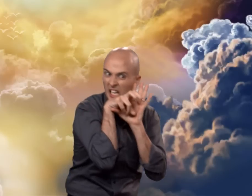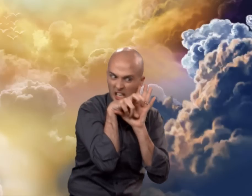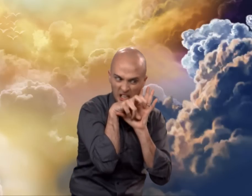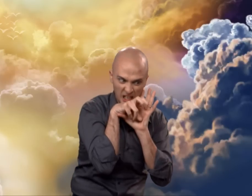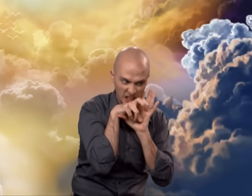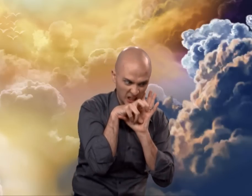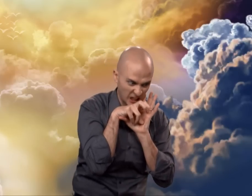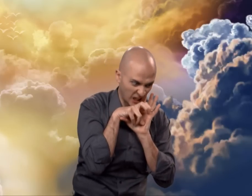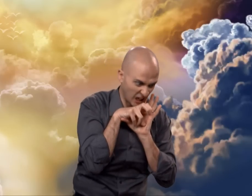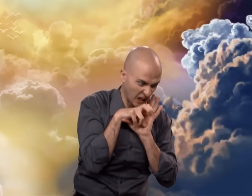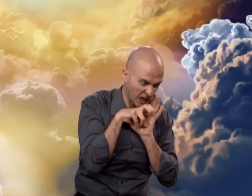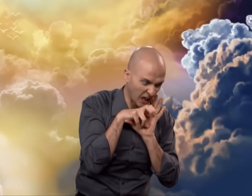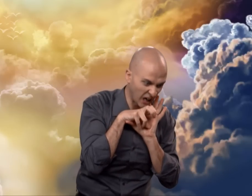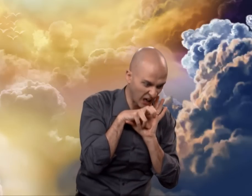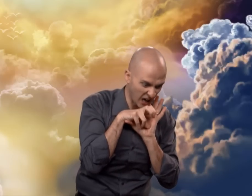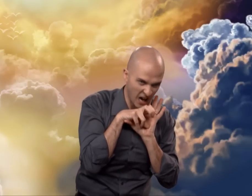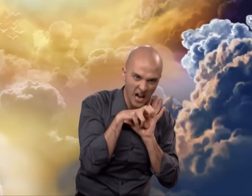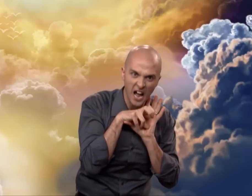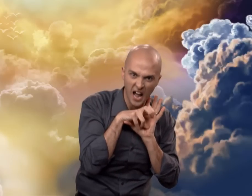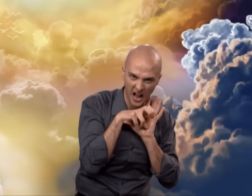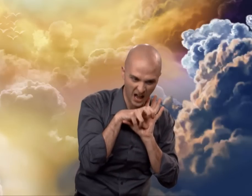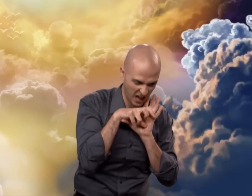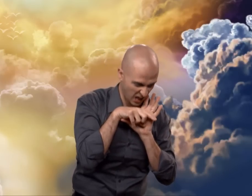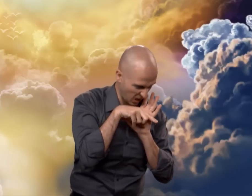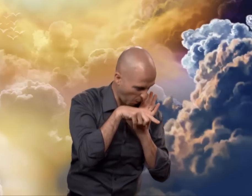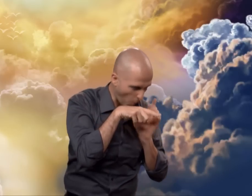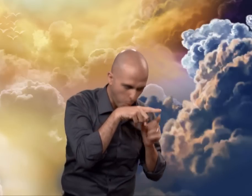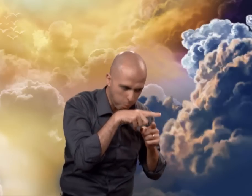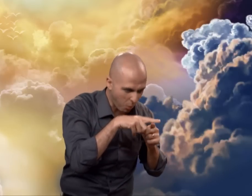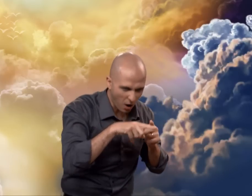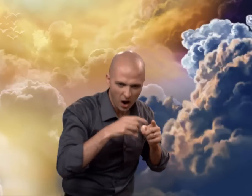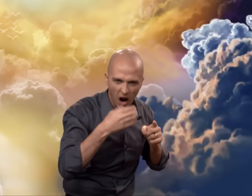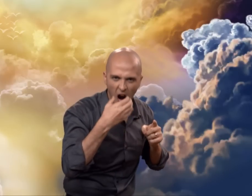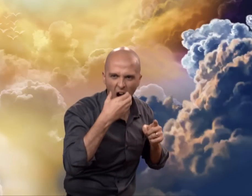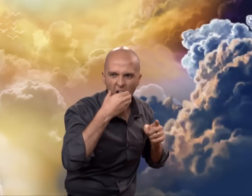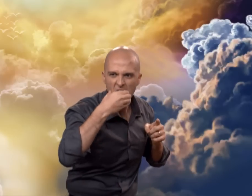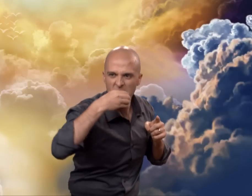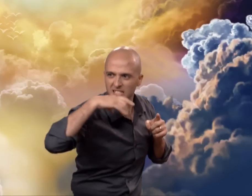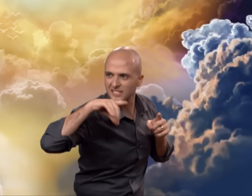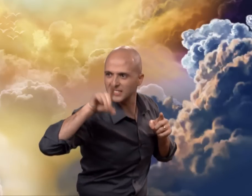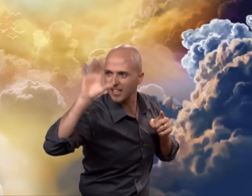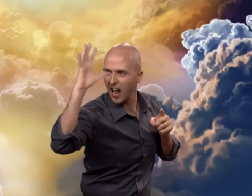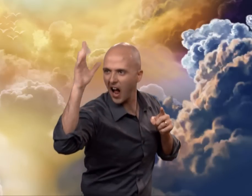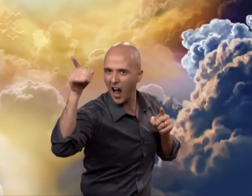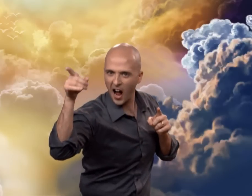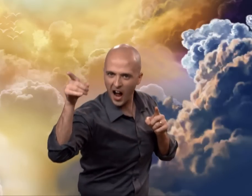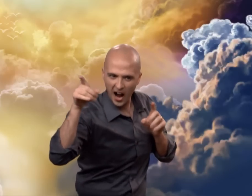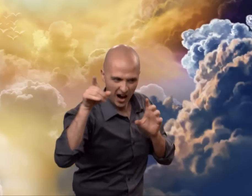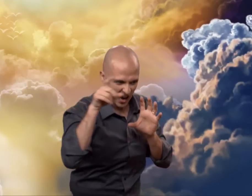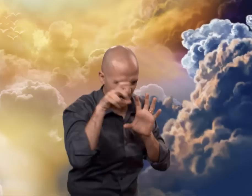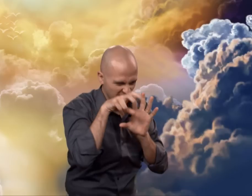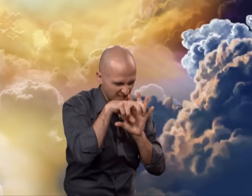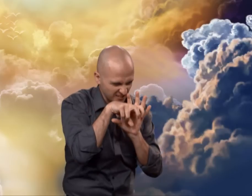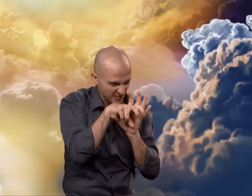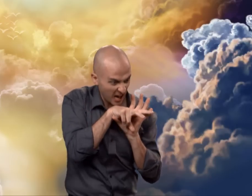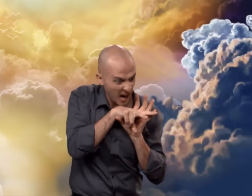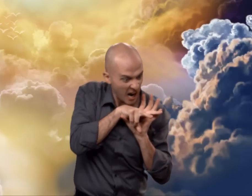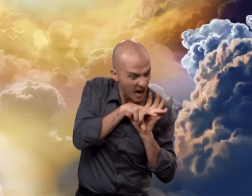seu intermediário a serpente, na época uma criatura de fascinante aparência, dirigiu-se a Eva. Foi isso mesmo